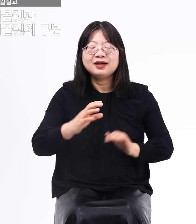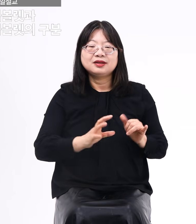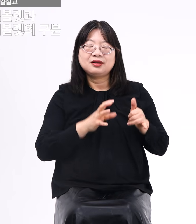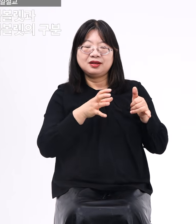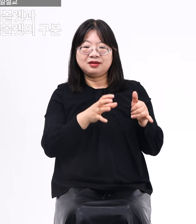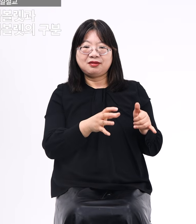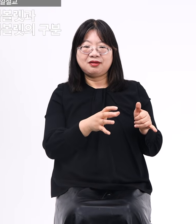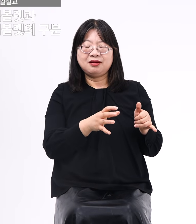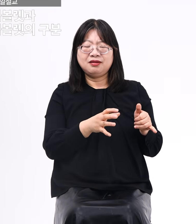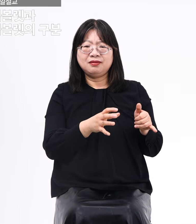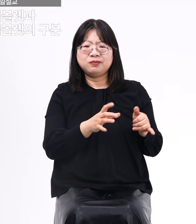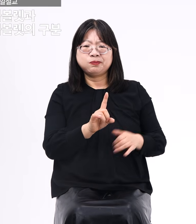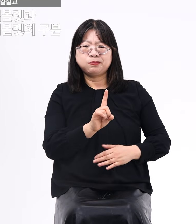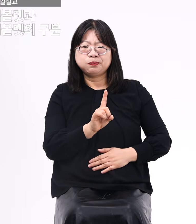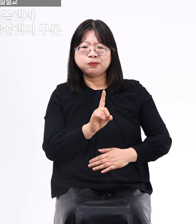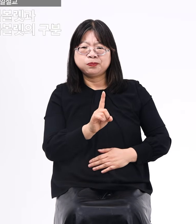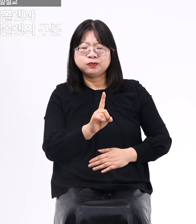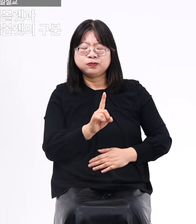세상에